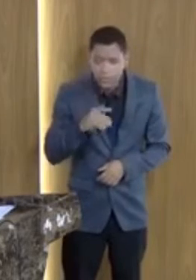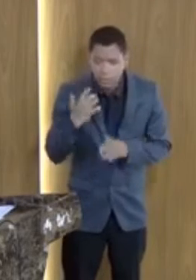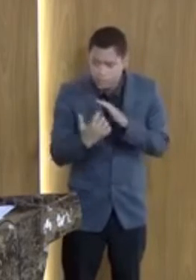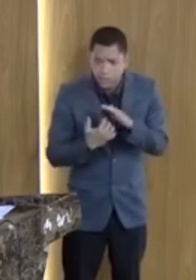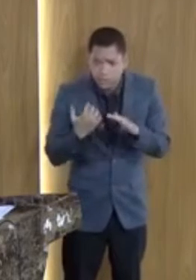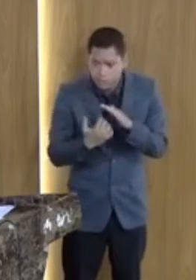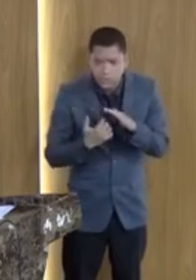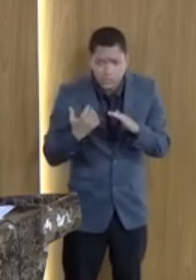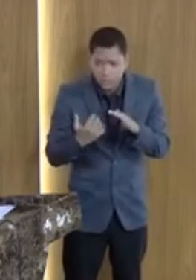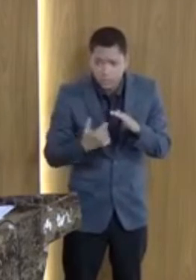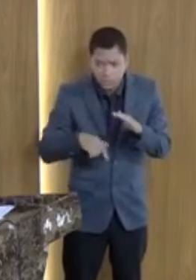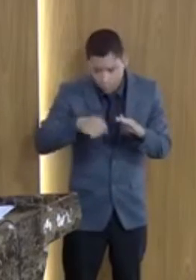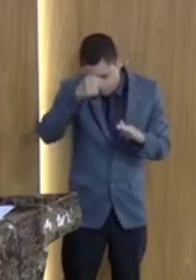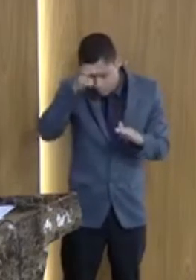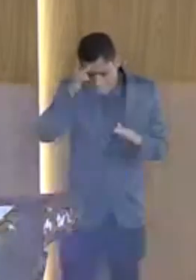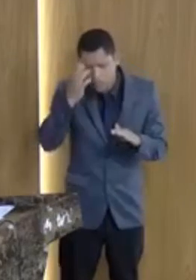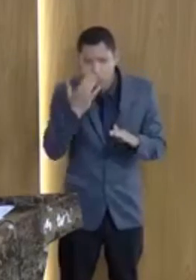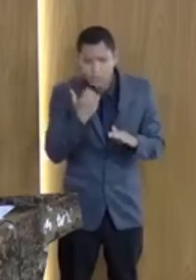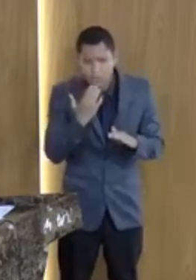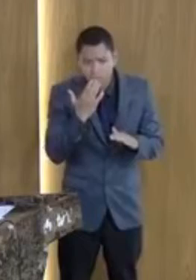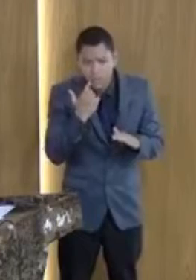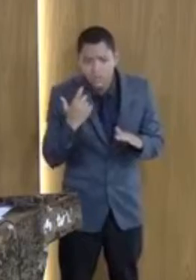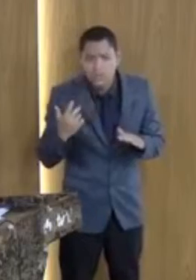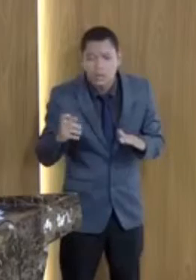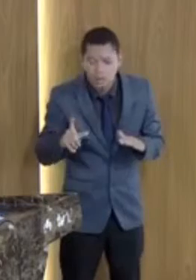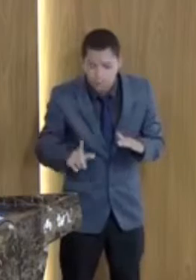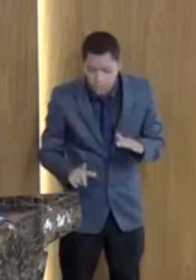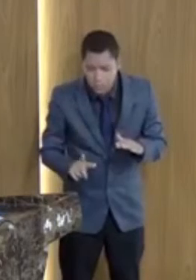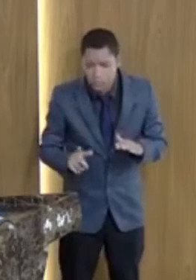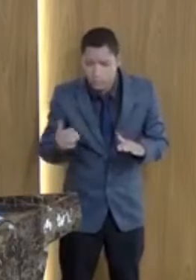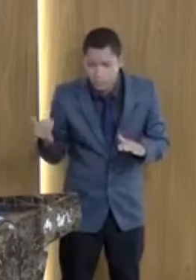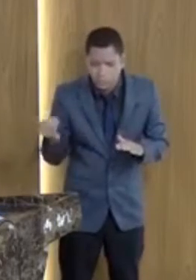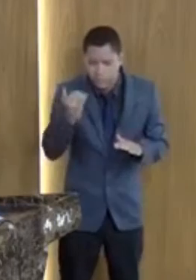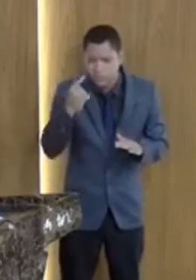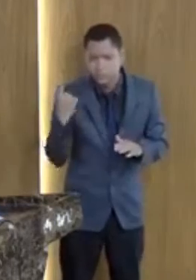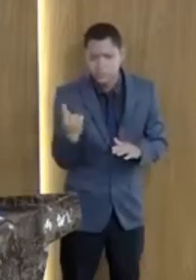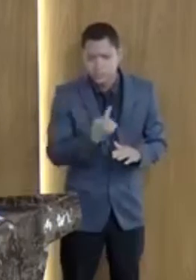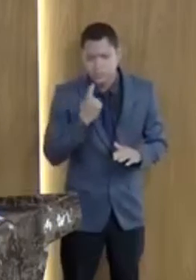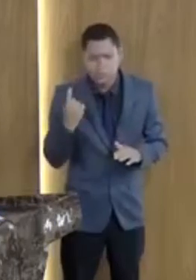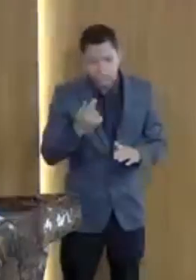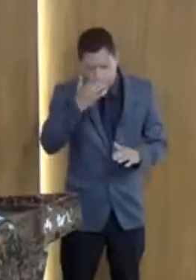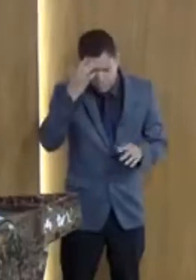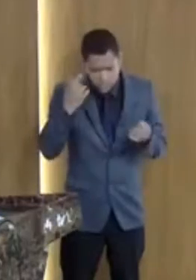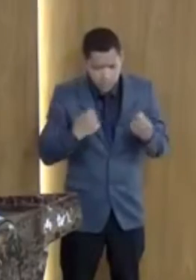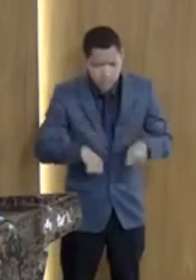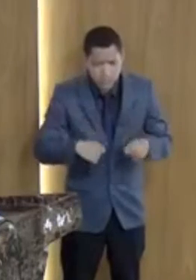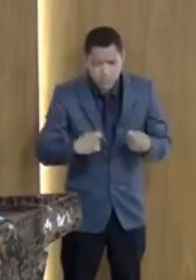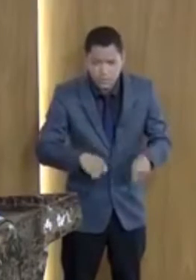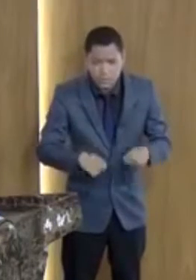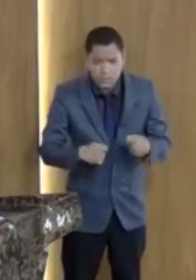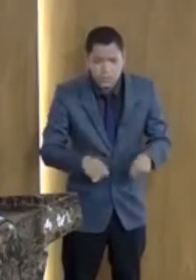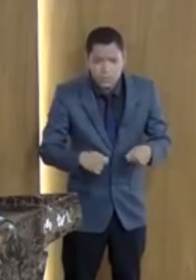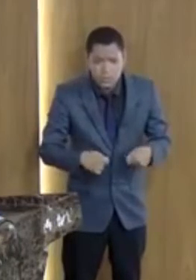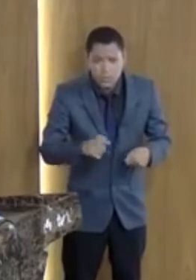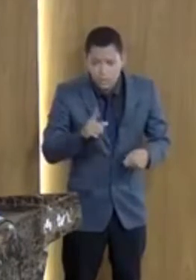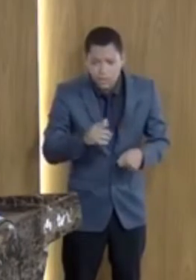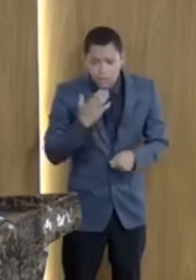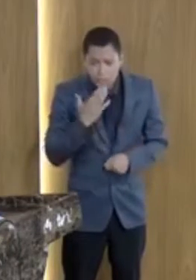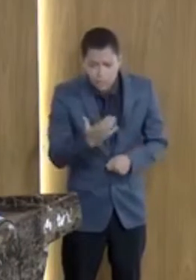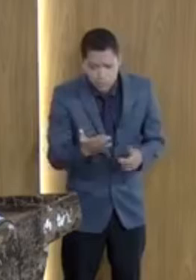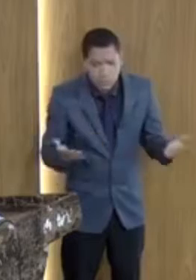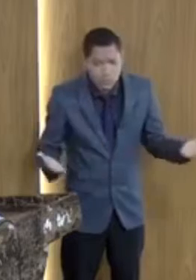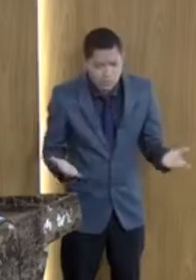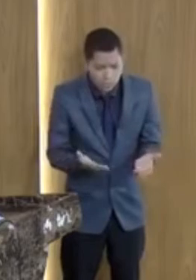tem uma importância fundamental para a nossa cidade, principalmente para as pessoas que mais necessitam. Então, fica aqui o meu apelo para